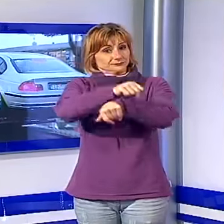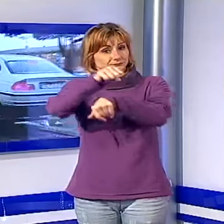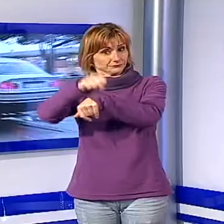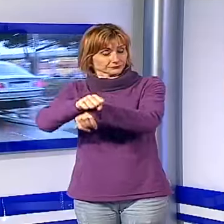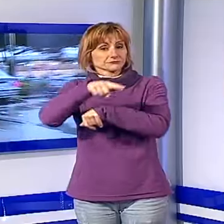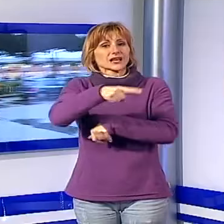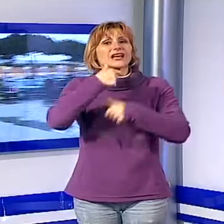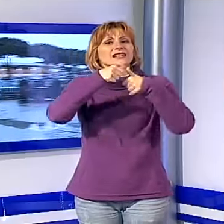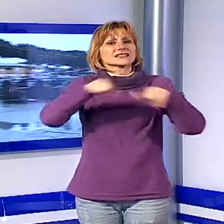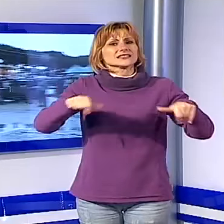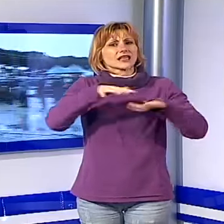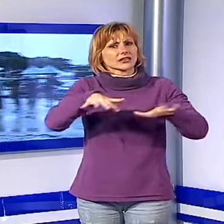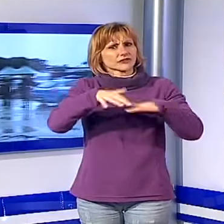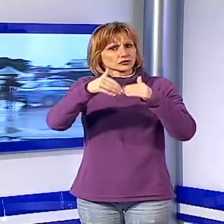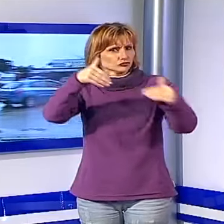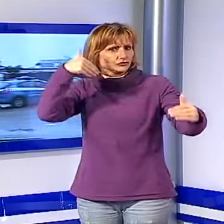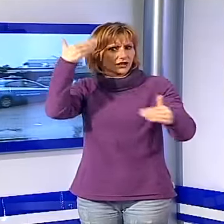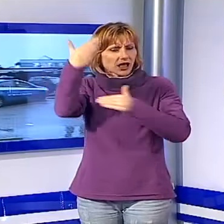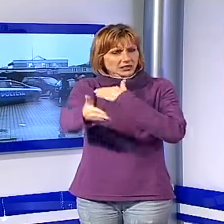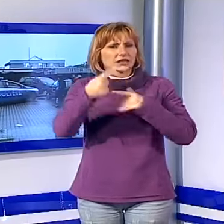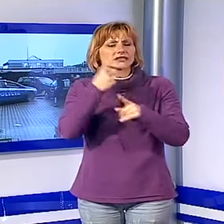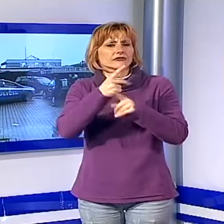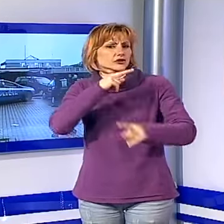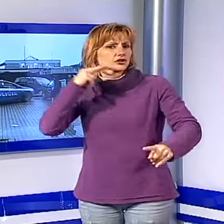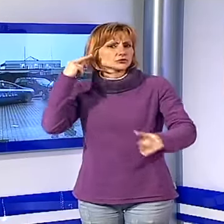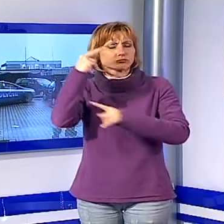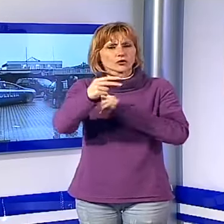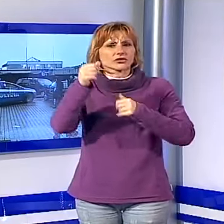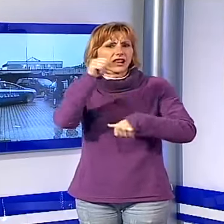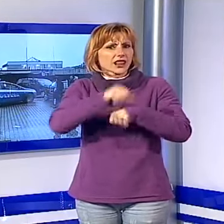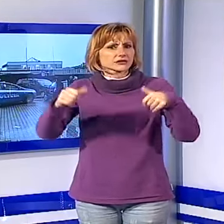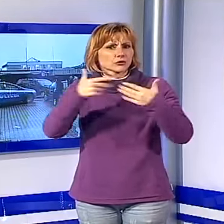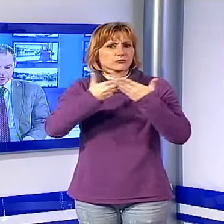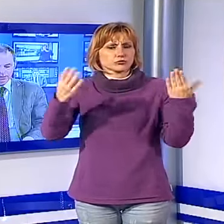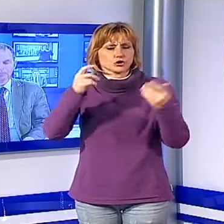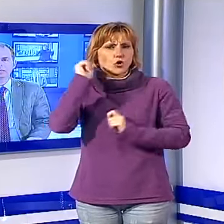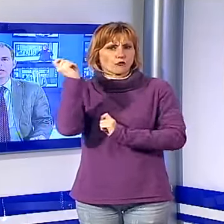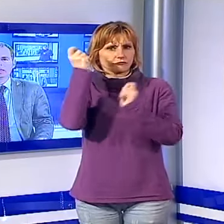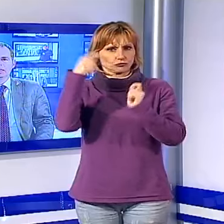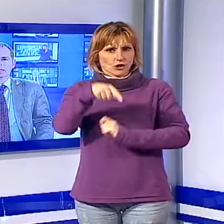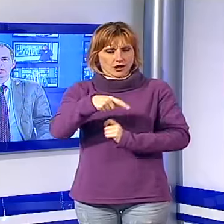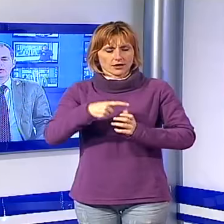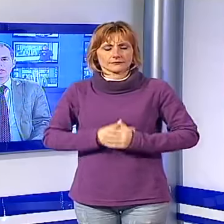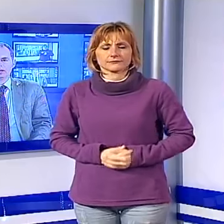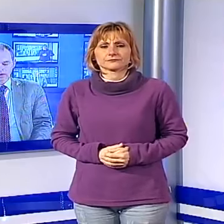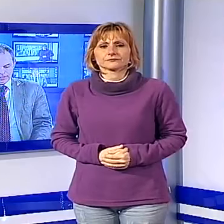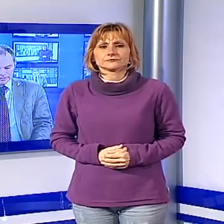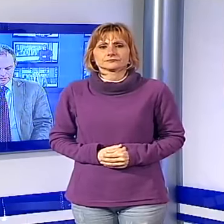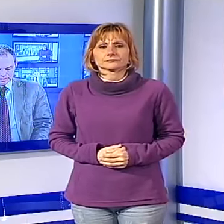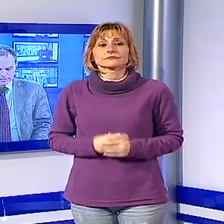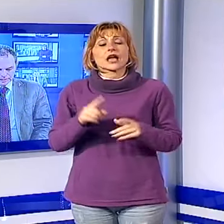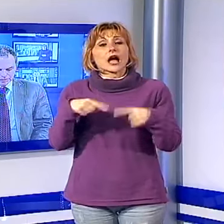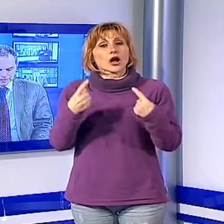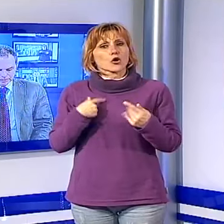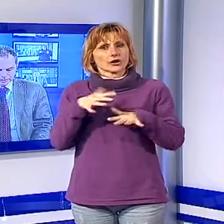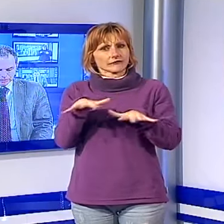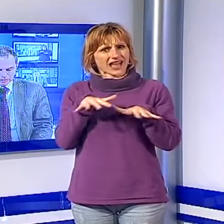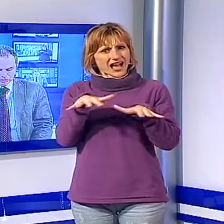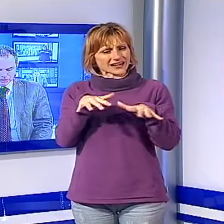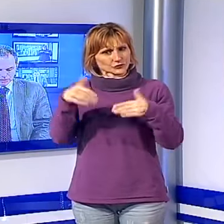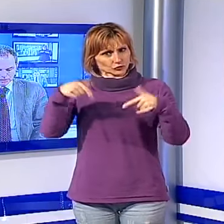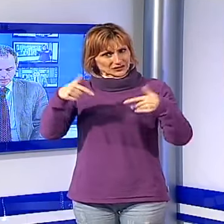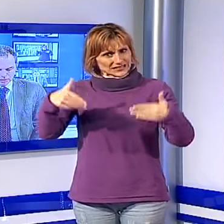a Viareggio che dovranno rispondere di resistenza e lesione a pubblico ufficiale. Ancora la cronaca dalla Versilia. Questa